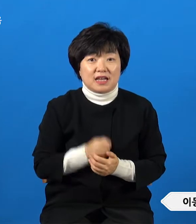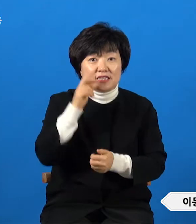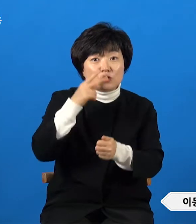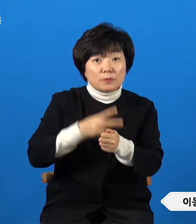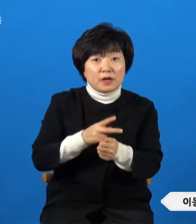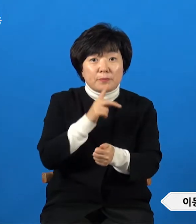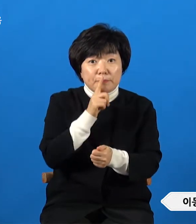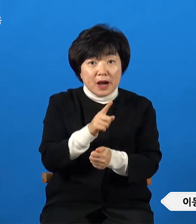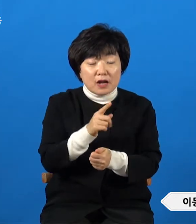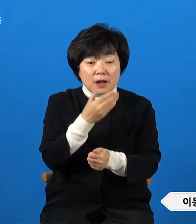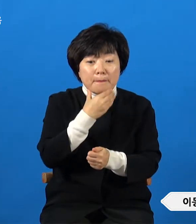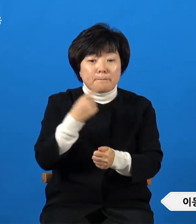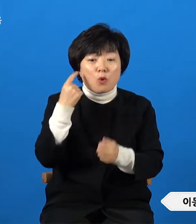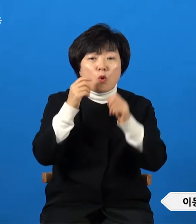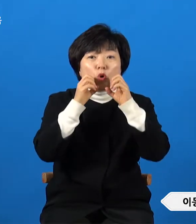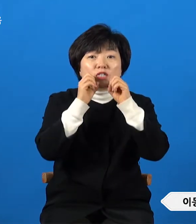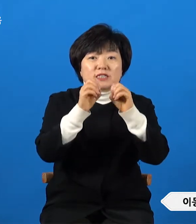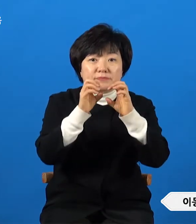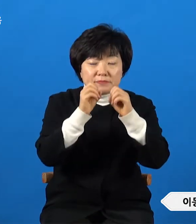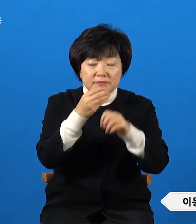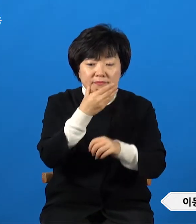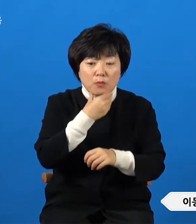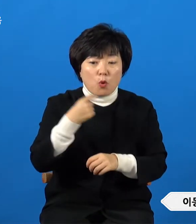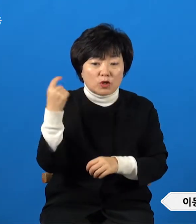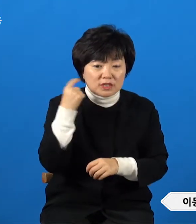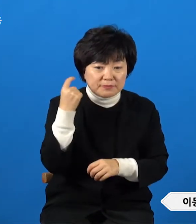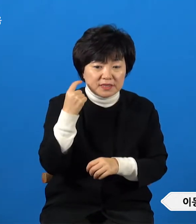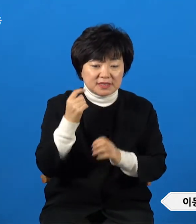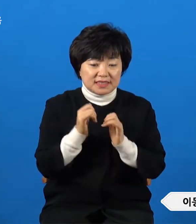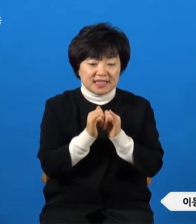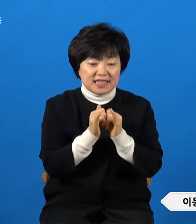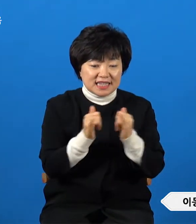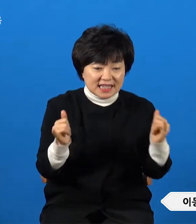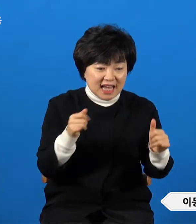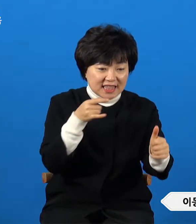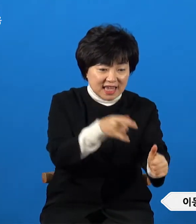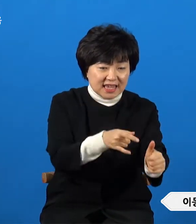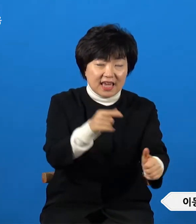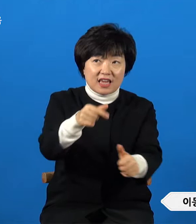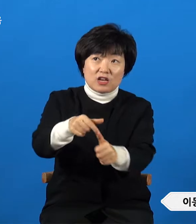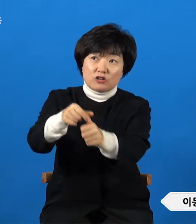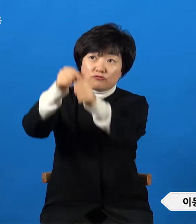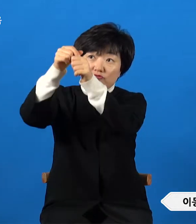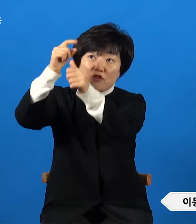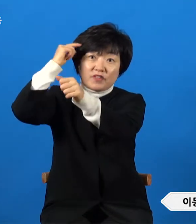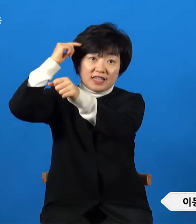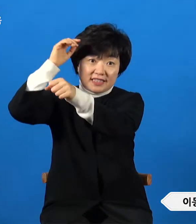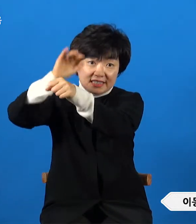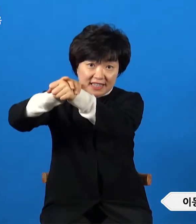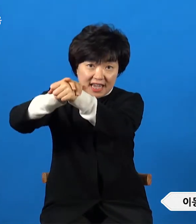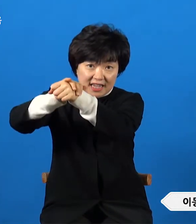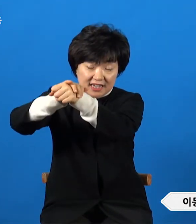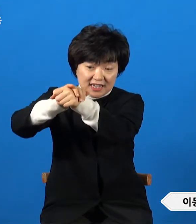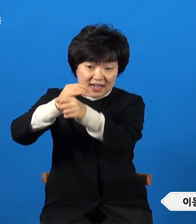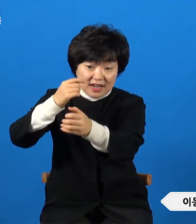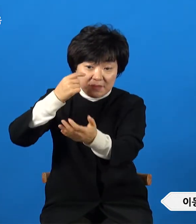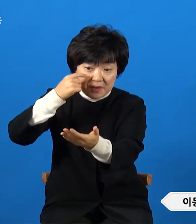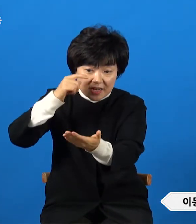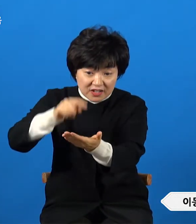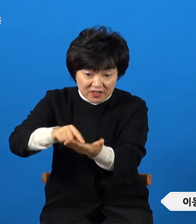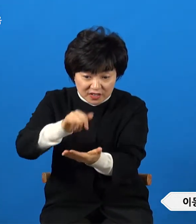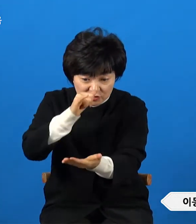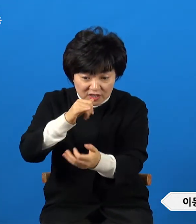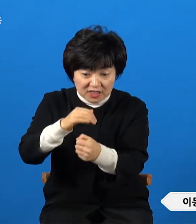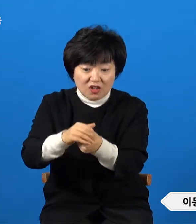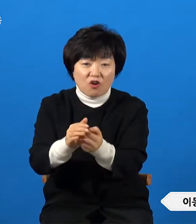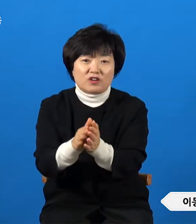복음은 바로 인간 구원의 지혜를 전하고 있는 성경을 통해서만, 성경이 가르치는